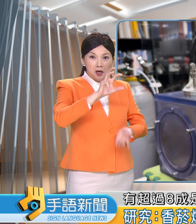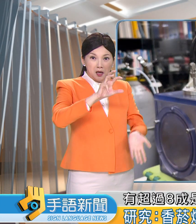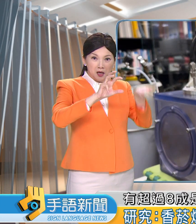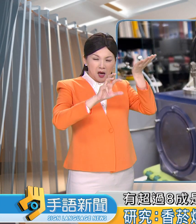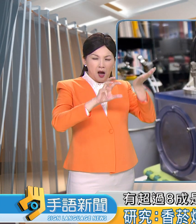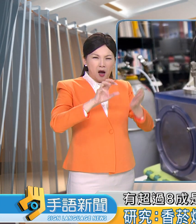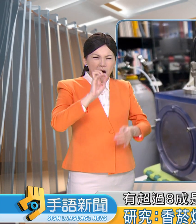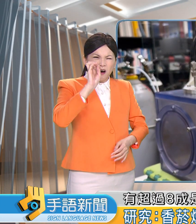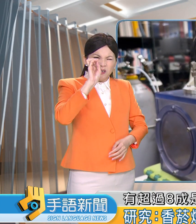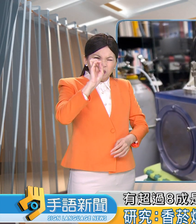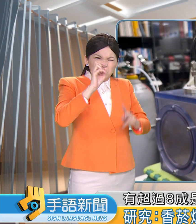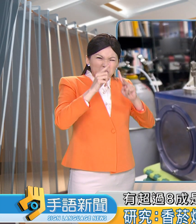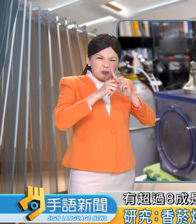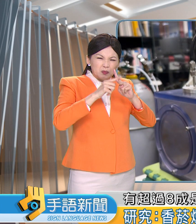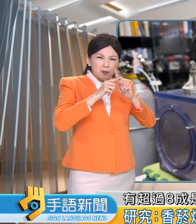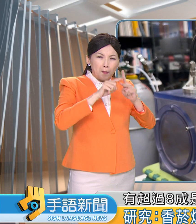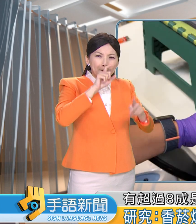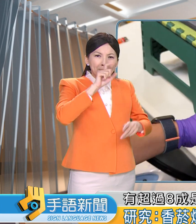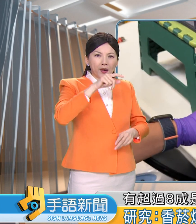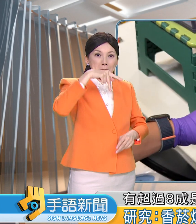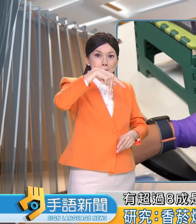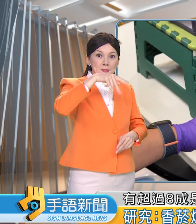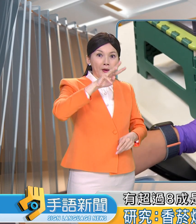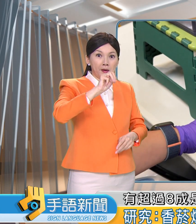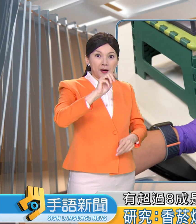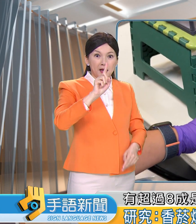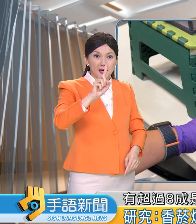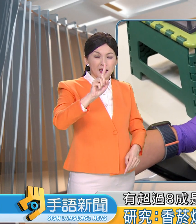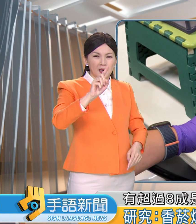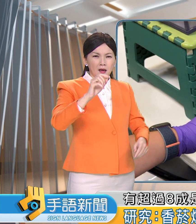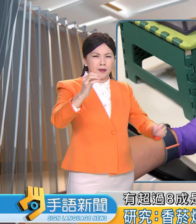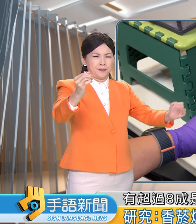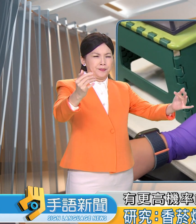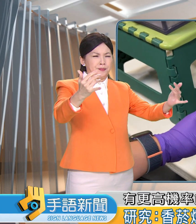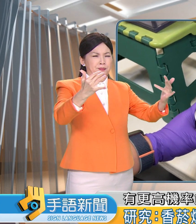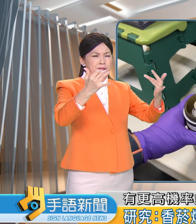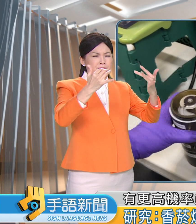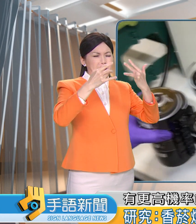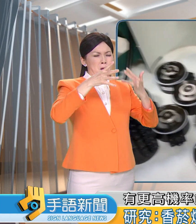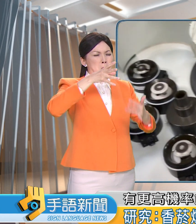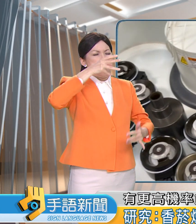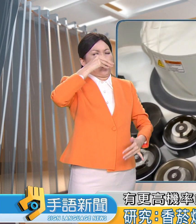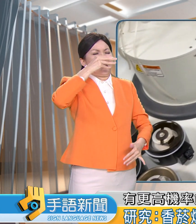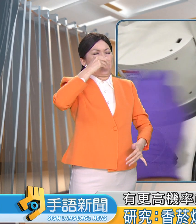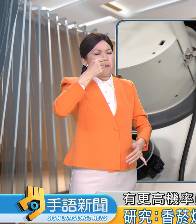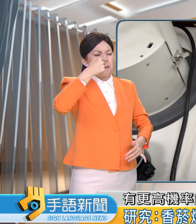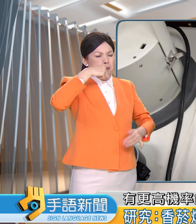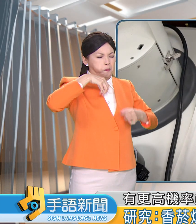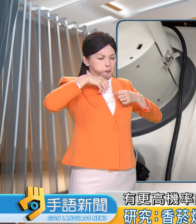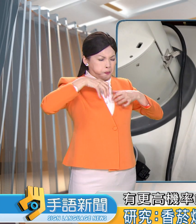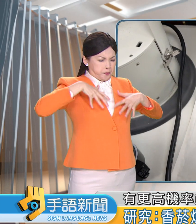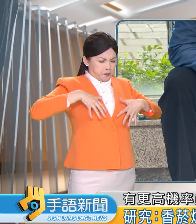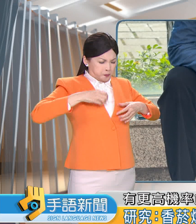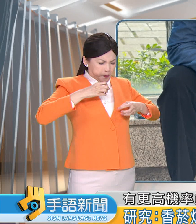成是超细悬浮微粒 PM1， 有更高的几率能够进入人